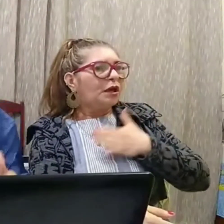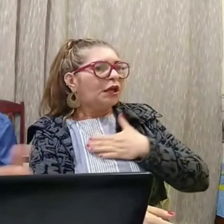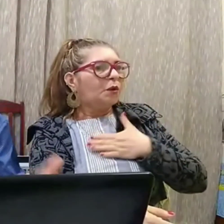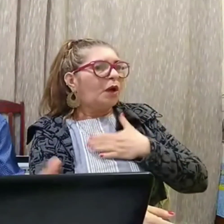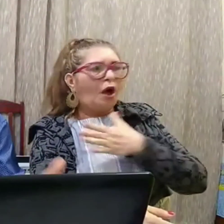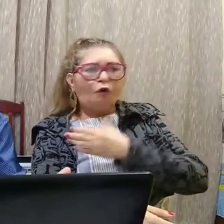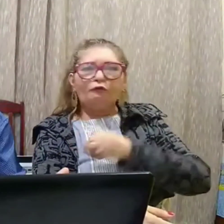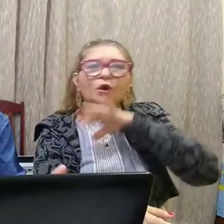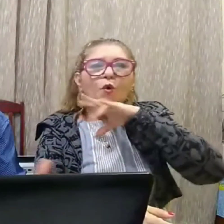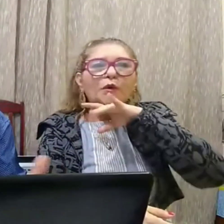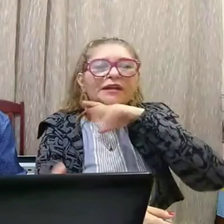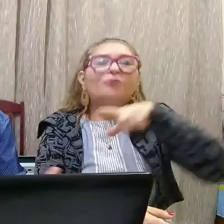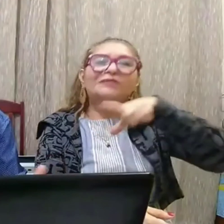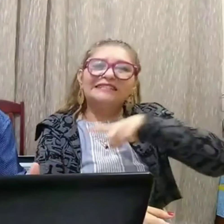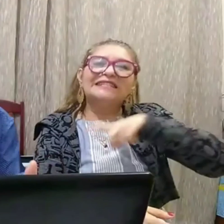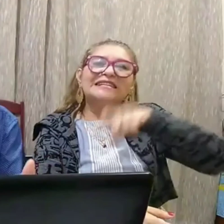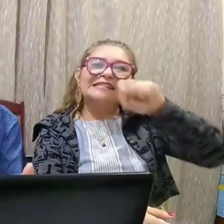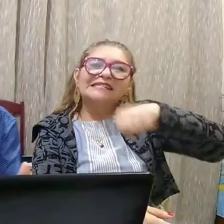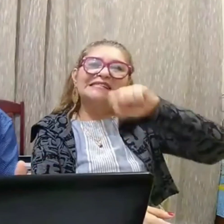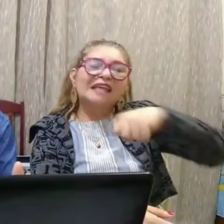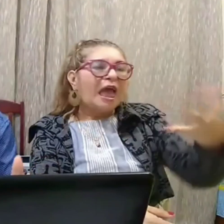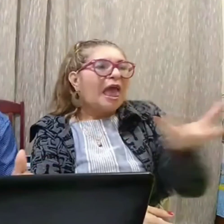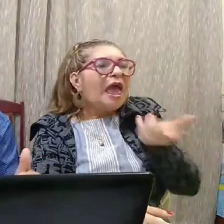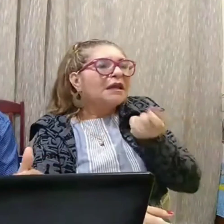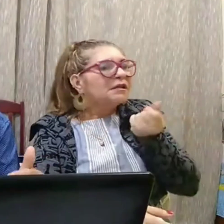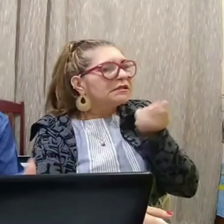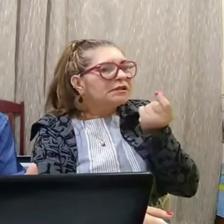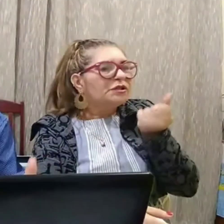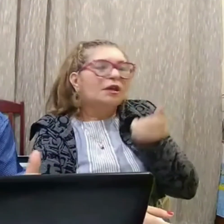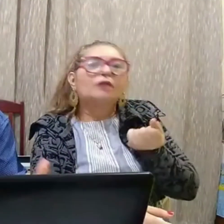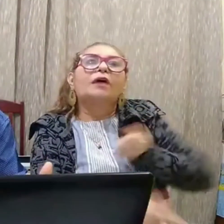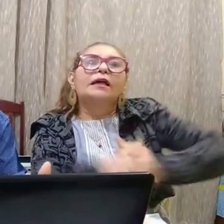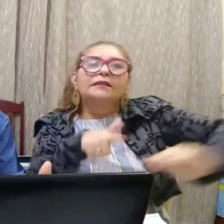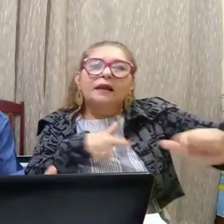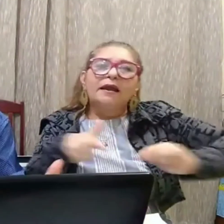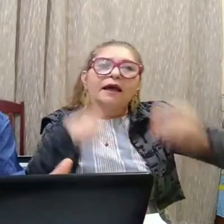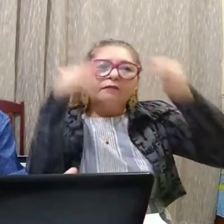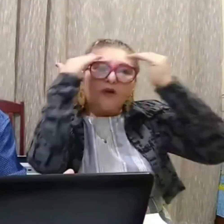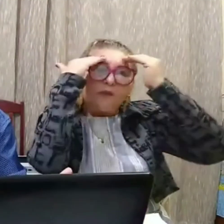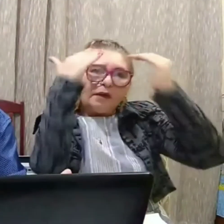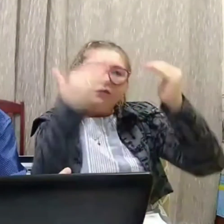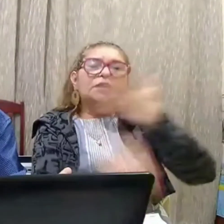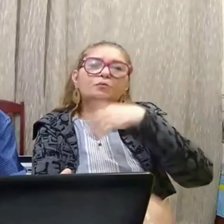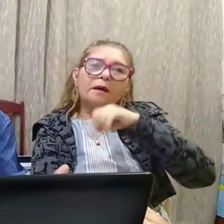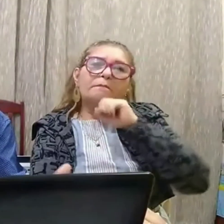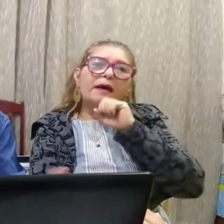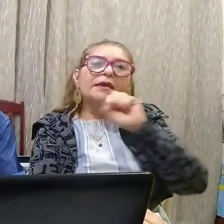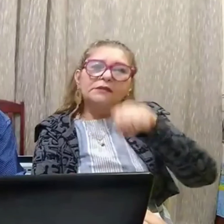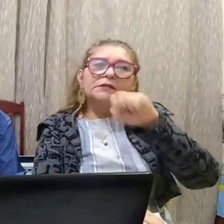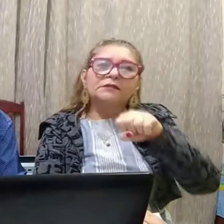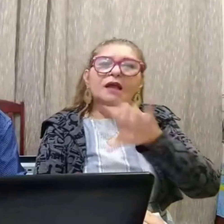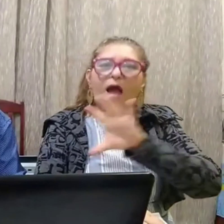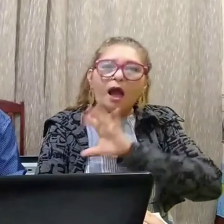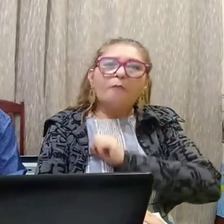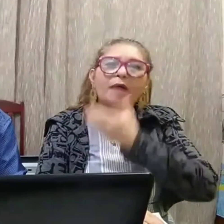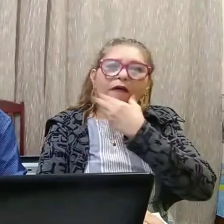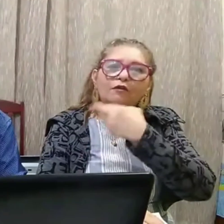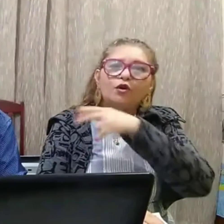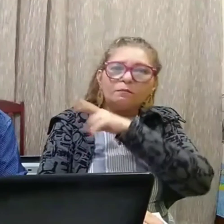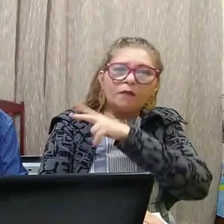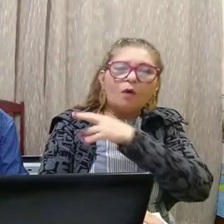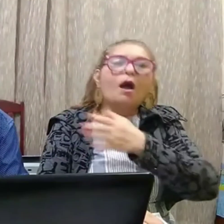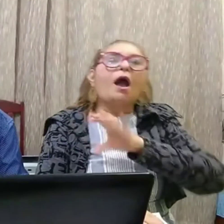nem teria direito a esta herança, mas ele era trabalhador, obediente, ele amava o seu pai, amava o seu irmão, estava